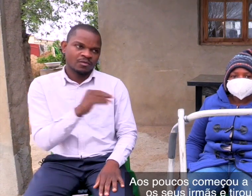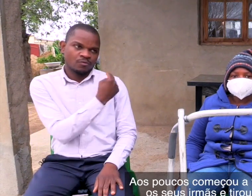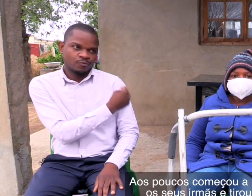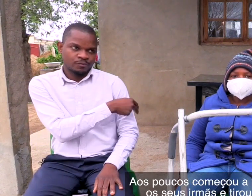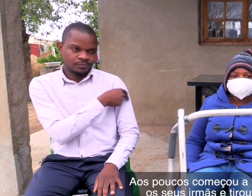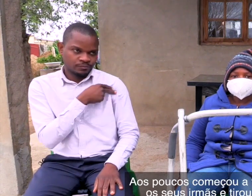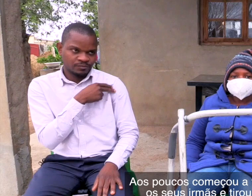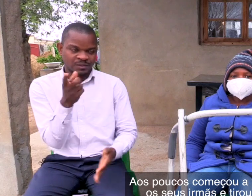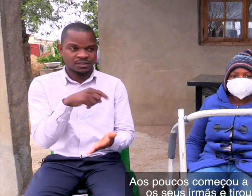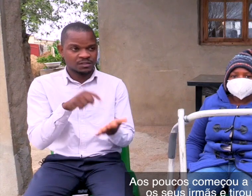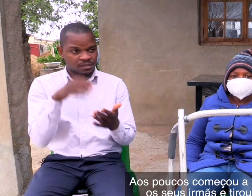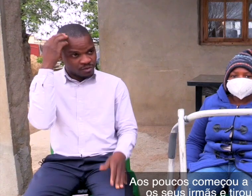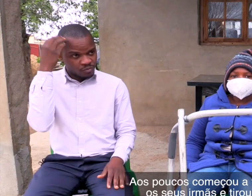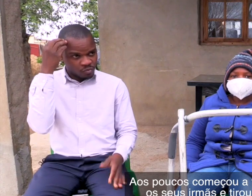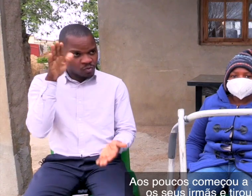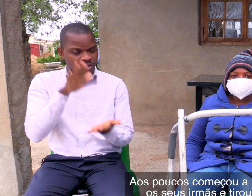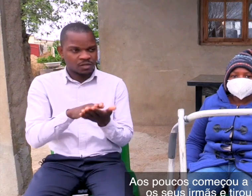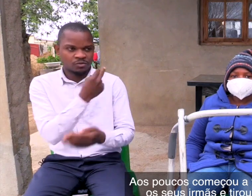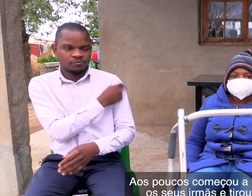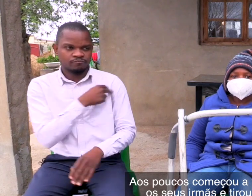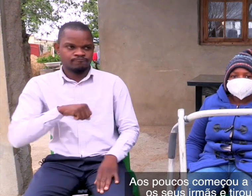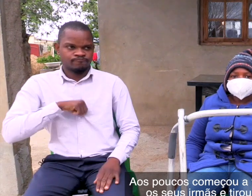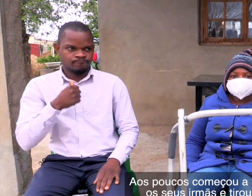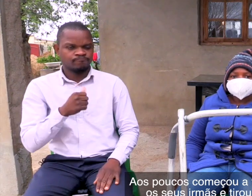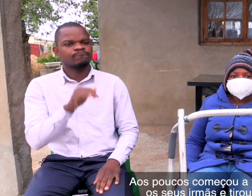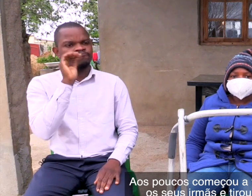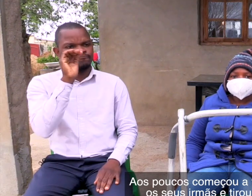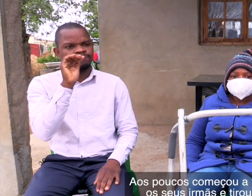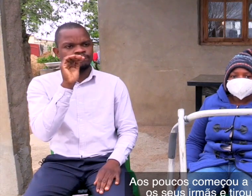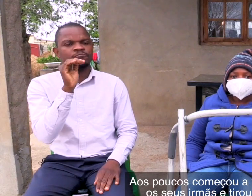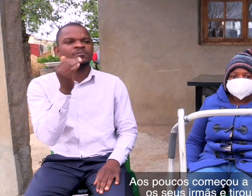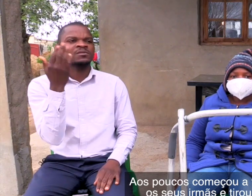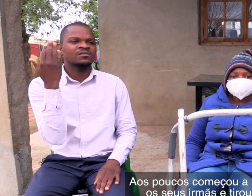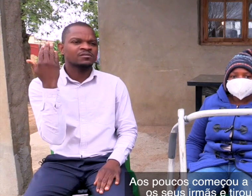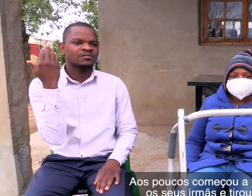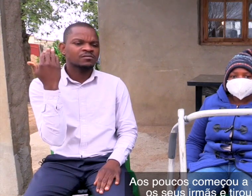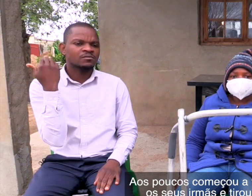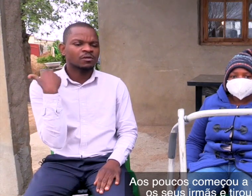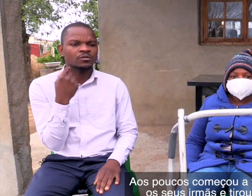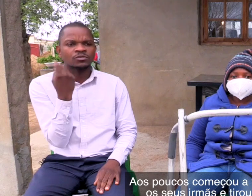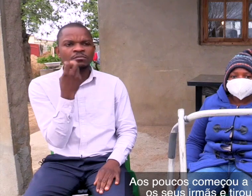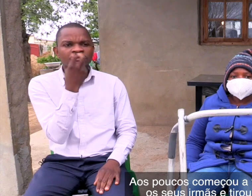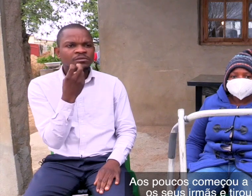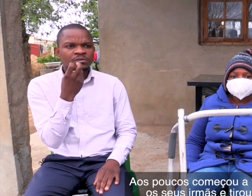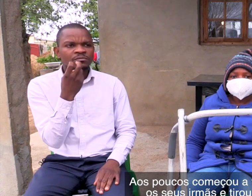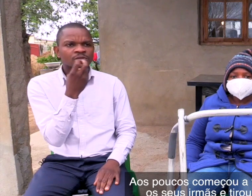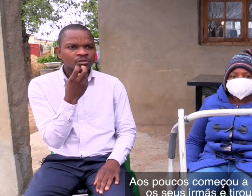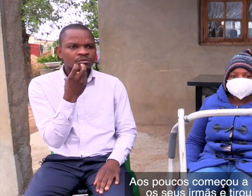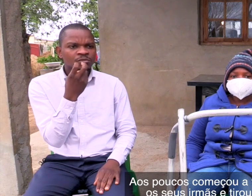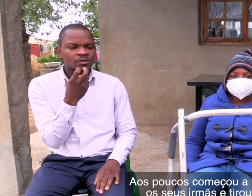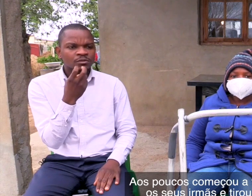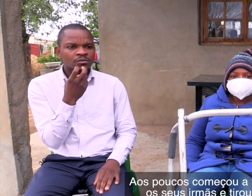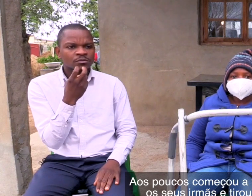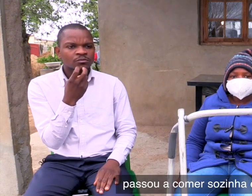começou a falar, chamar um por um as irmãs. Quando começou a falar um por um, ela começou a tirar